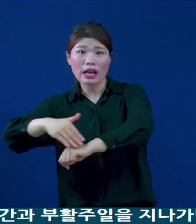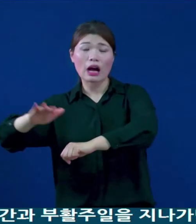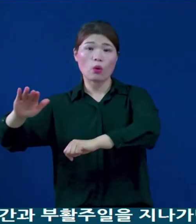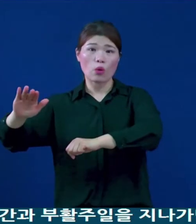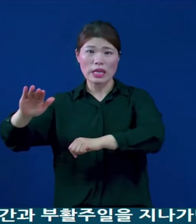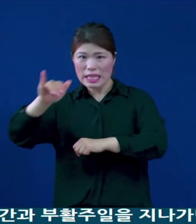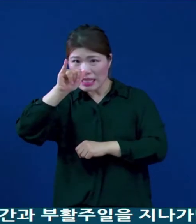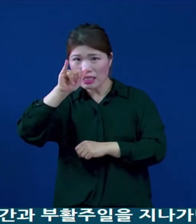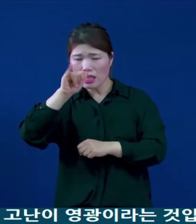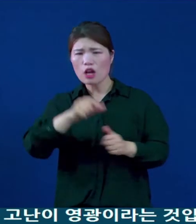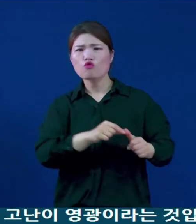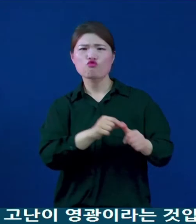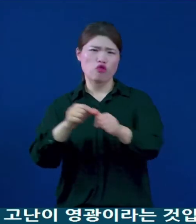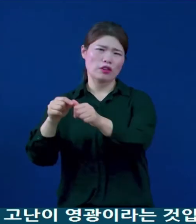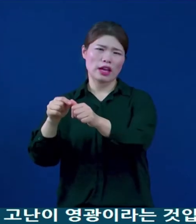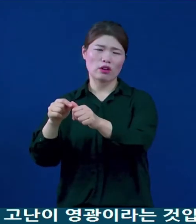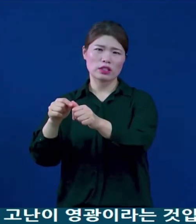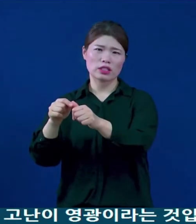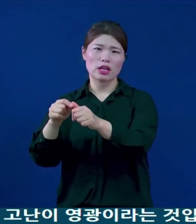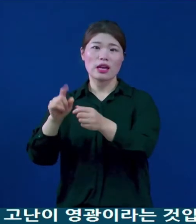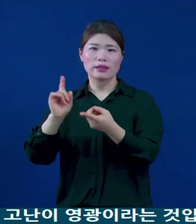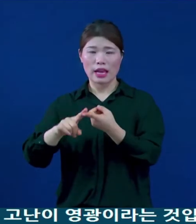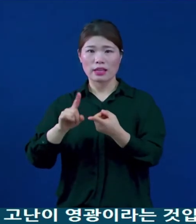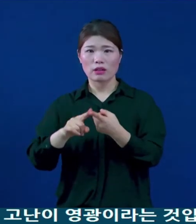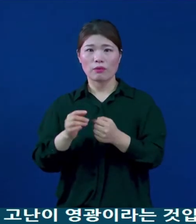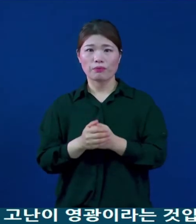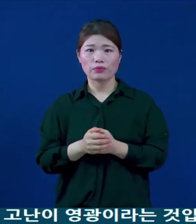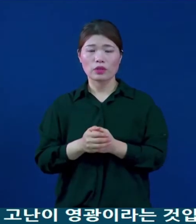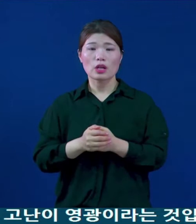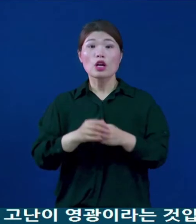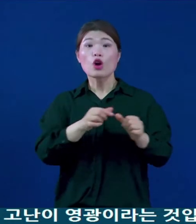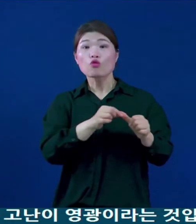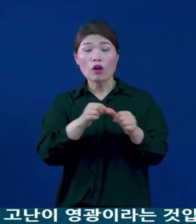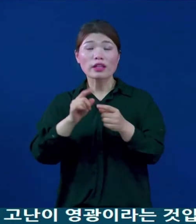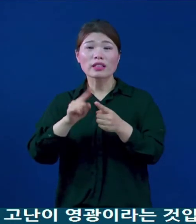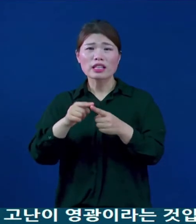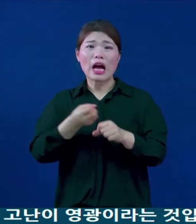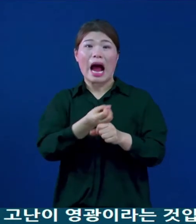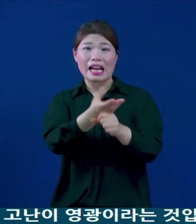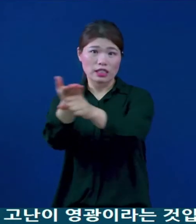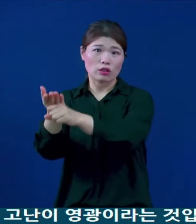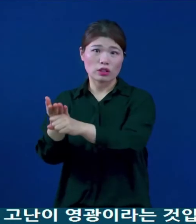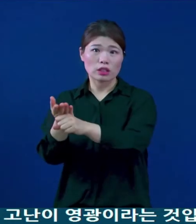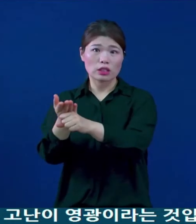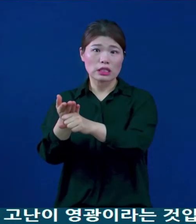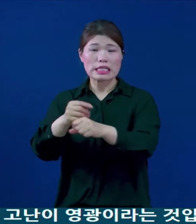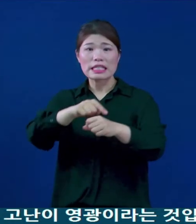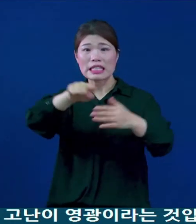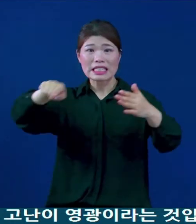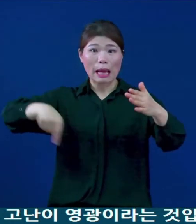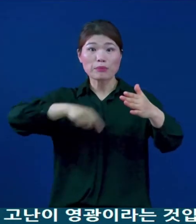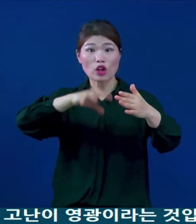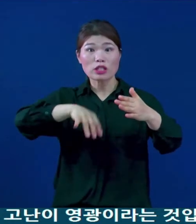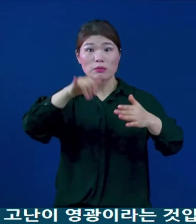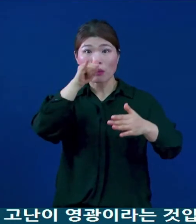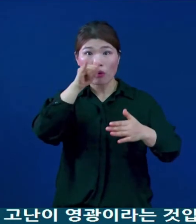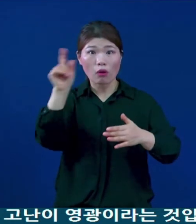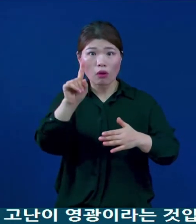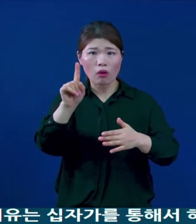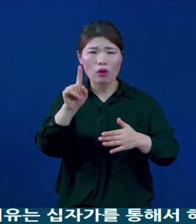모든 계시들이, 구원을 알리는 역사들이 예수님 그 순환 가운데 담겨 있다는 거예요. 그래서